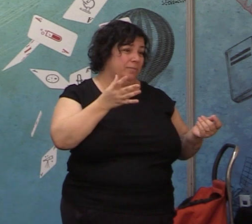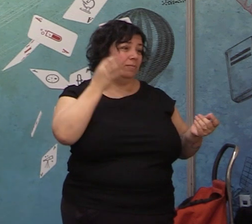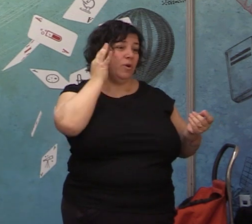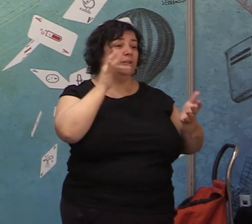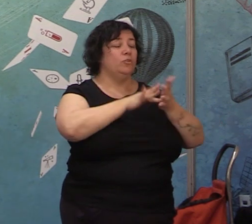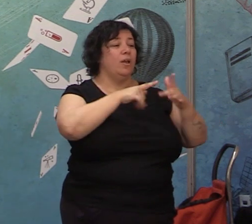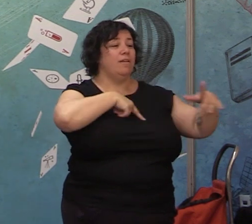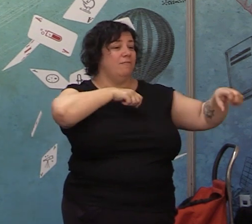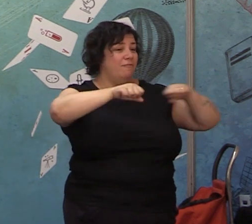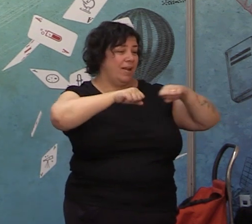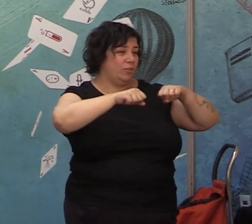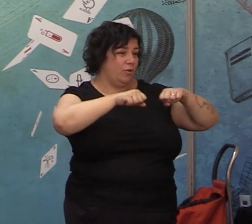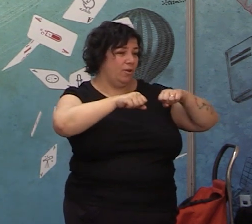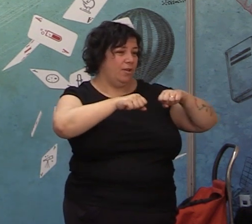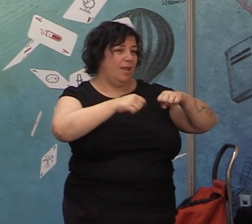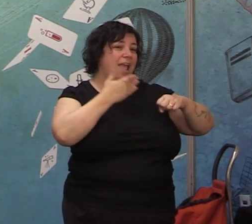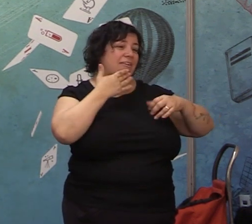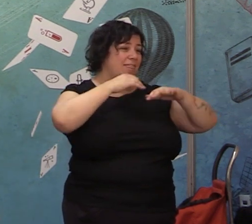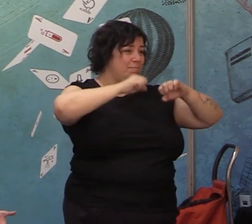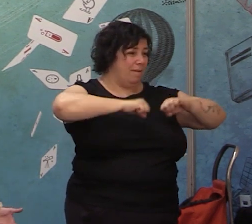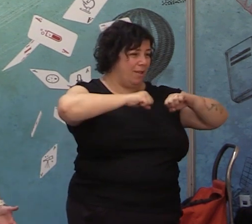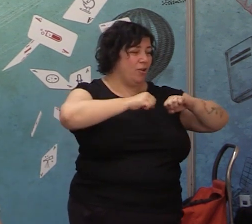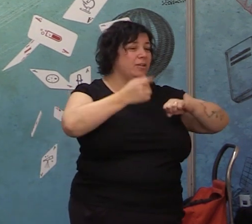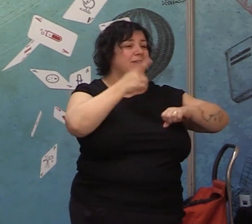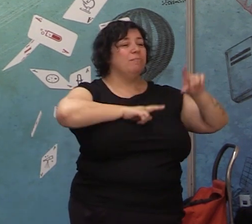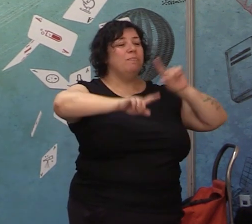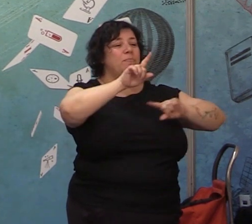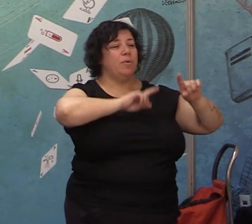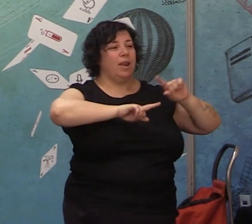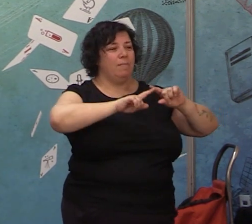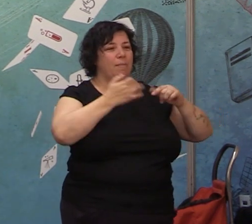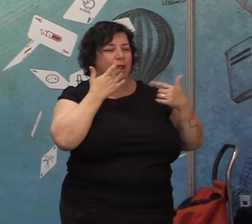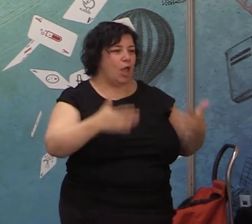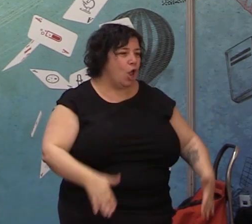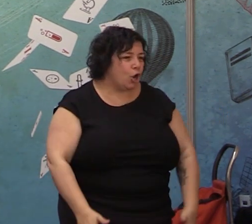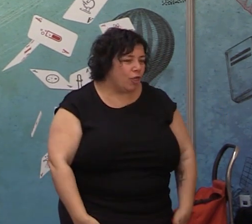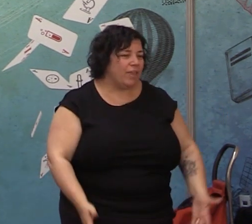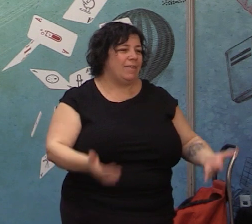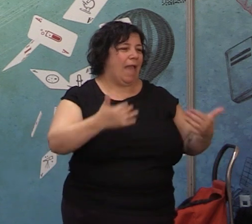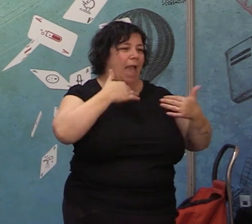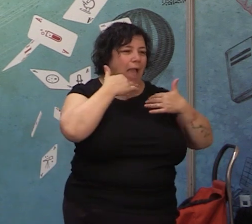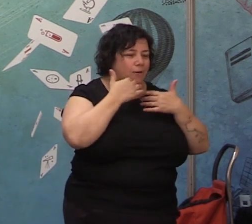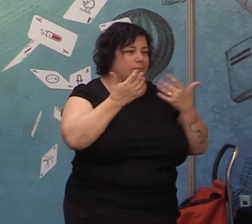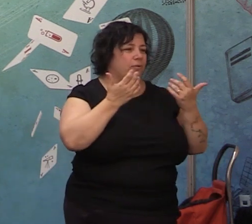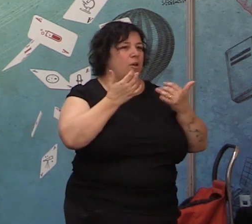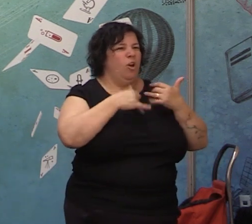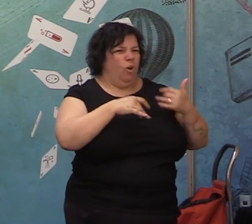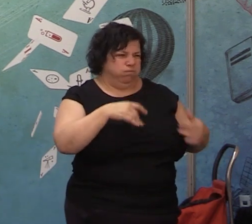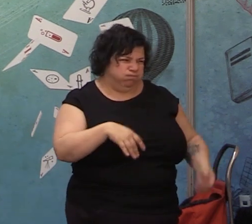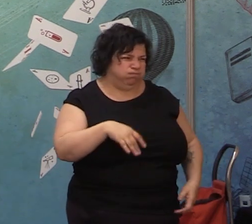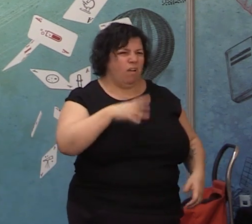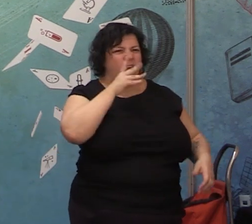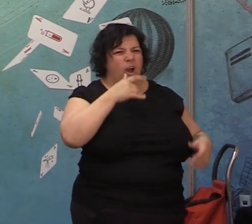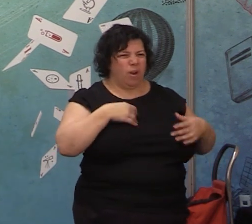sufren infartos suelen ser más mayores y tener más problemas ya, pues la rodilla, el no sé qué. Entonces, la voy a poner